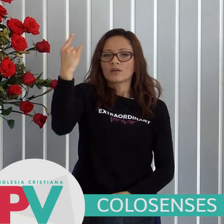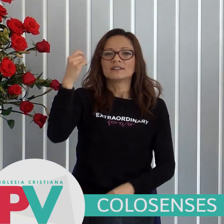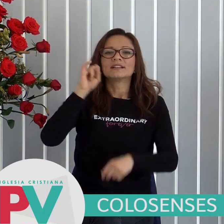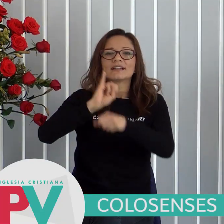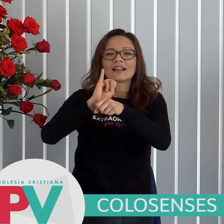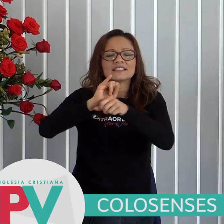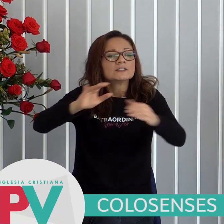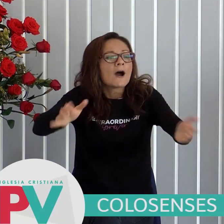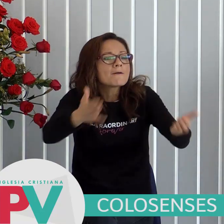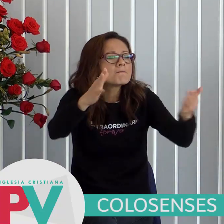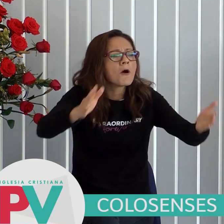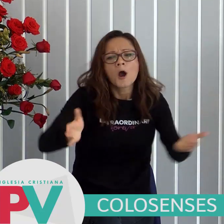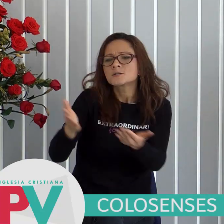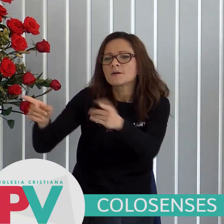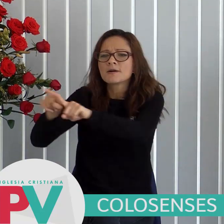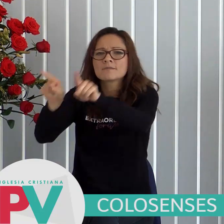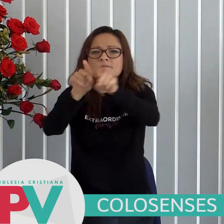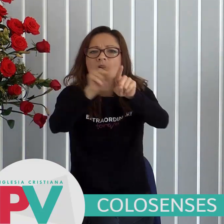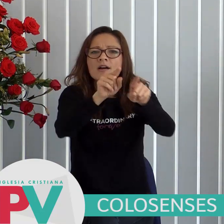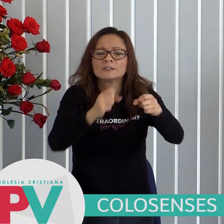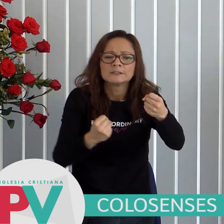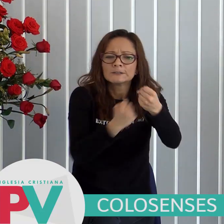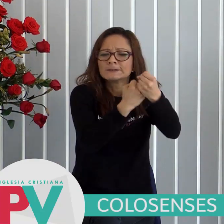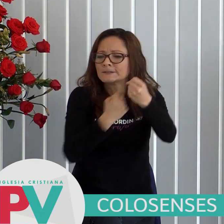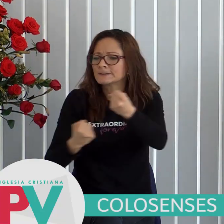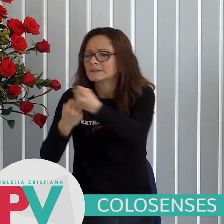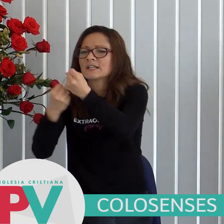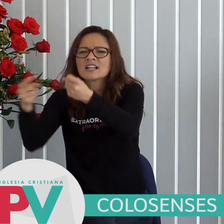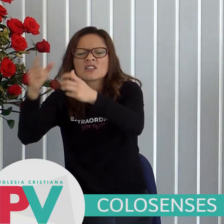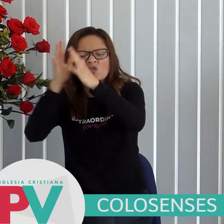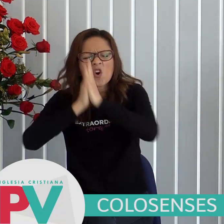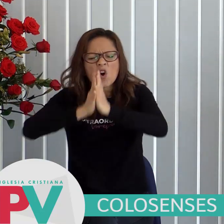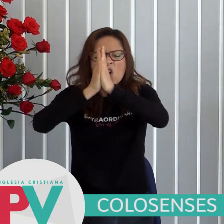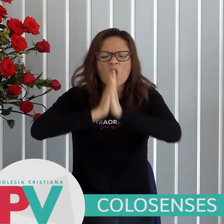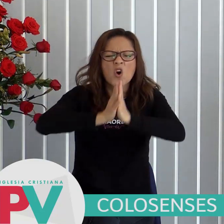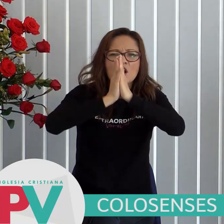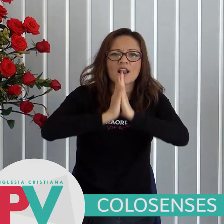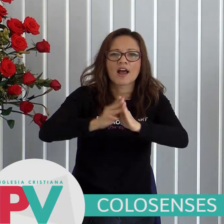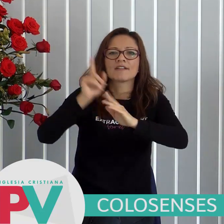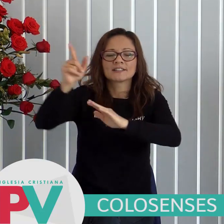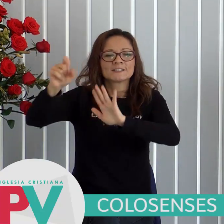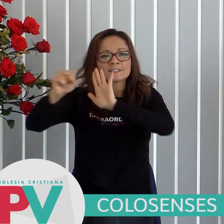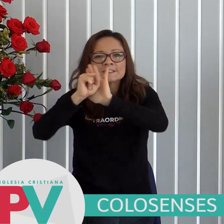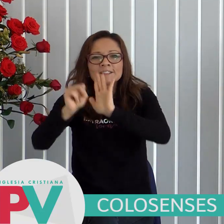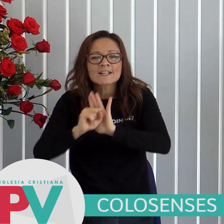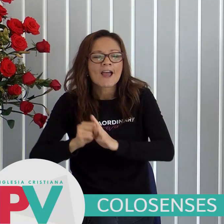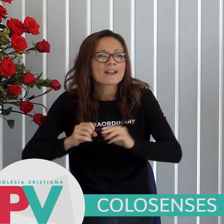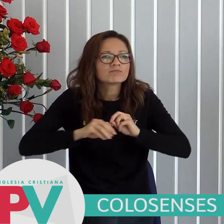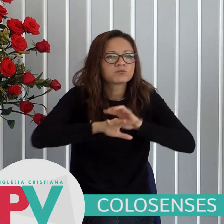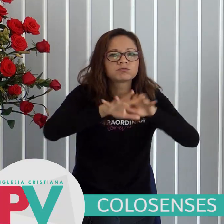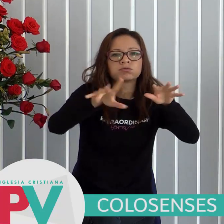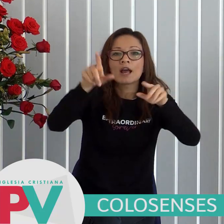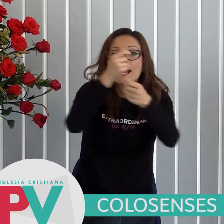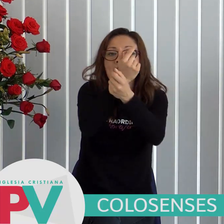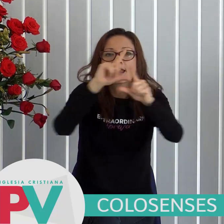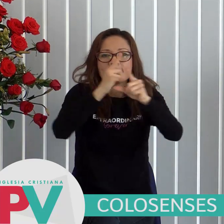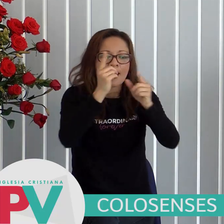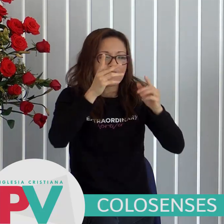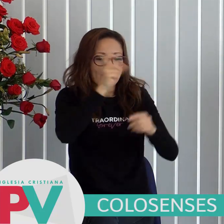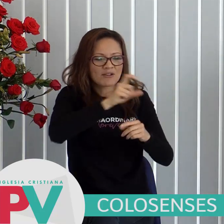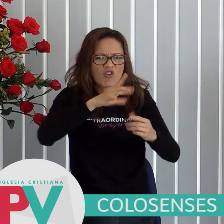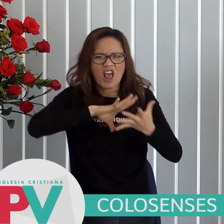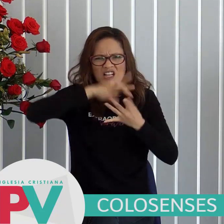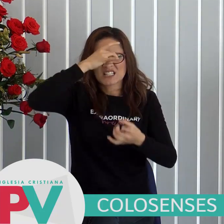cómo animaba a los hermanos, y cómo los sostenía, y cómo oraba, y cómo llevaba las señales, y cómo liberaba a la